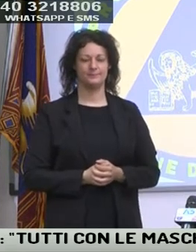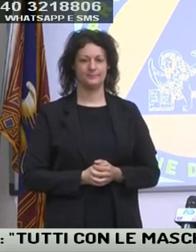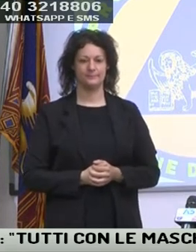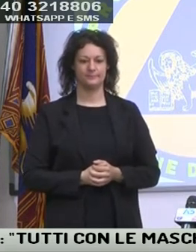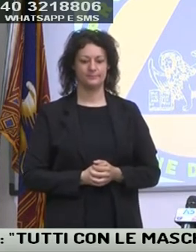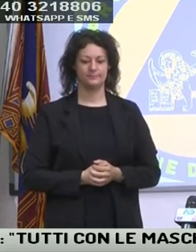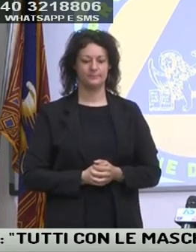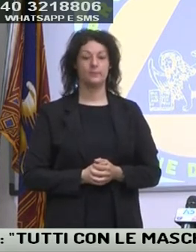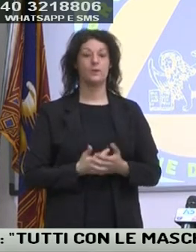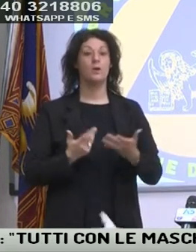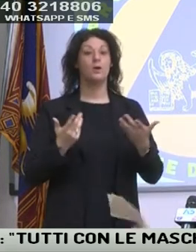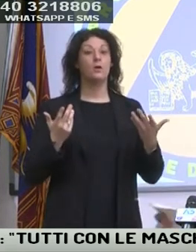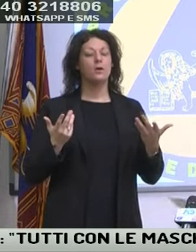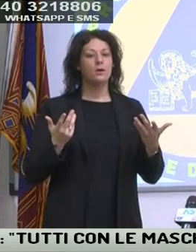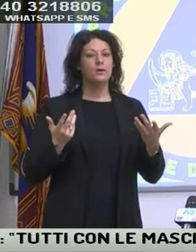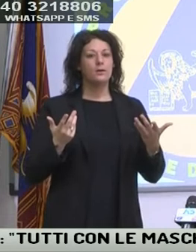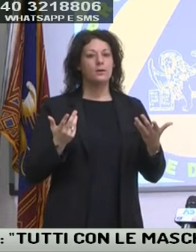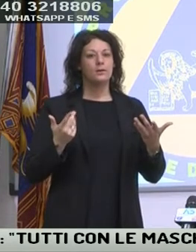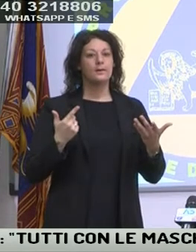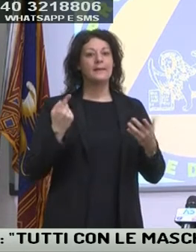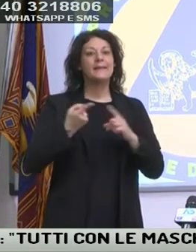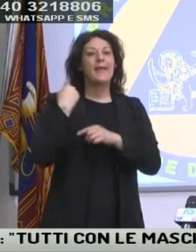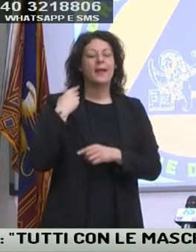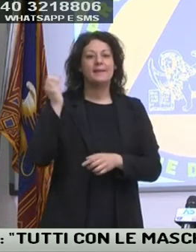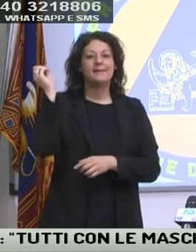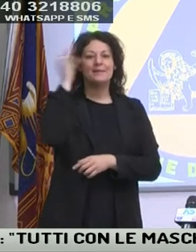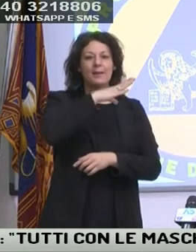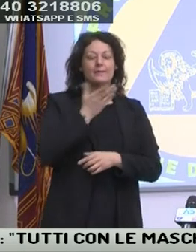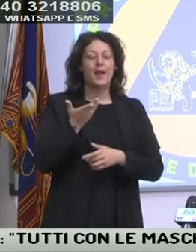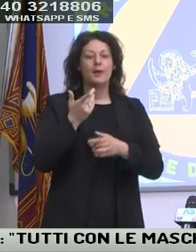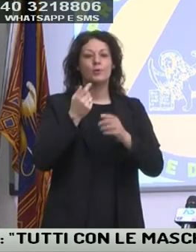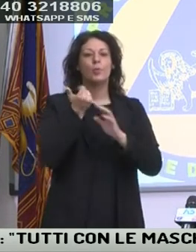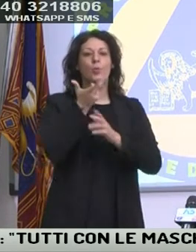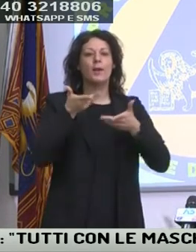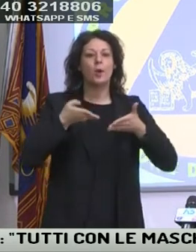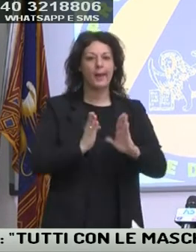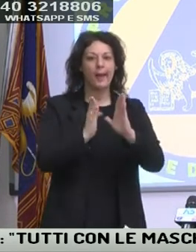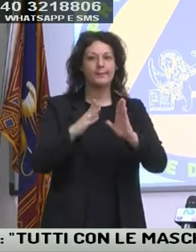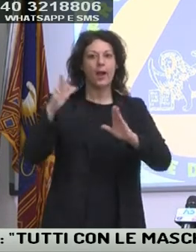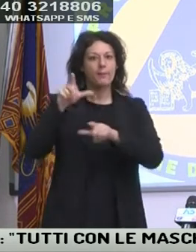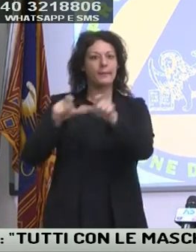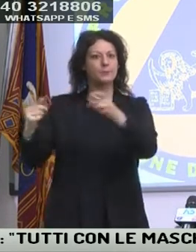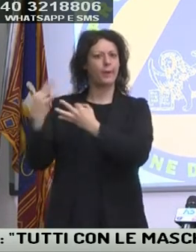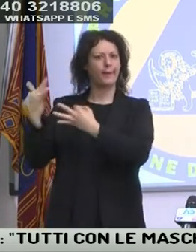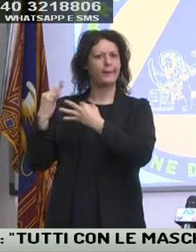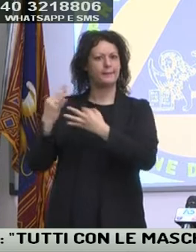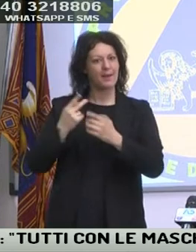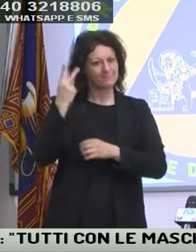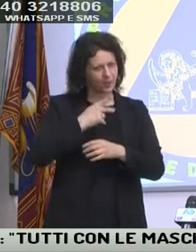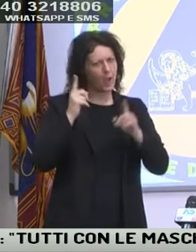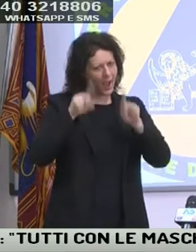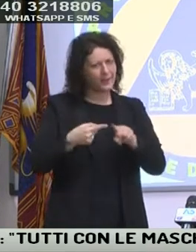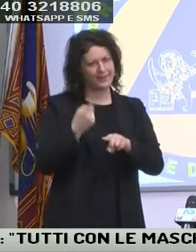Fra l'altro ho avuto un sacco di critiche, ieri mi sono dimenticato i nati, ma anche ieri sono nati, e quindi